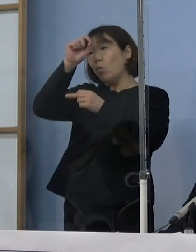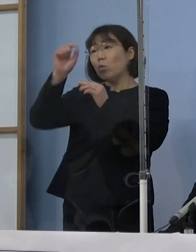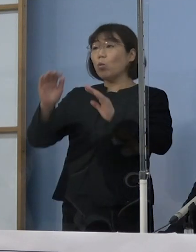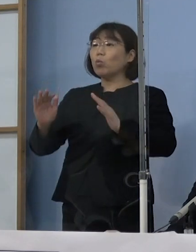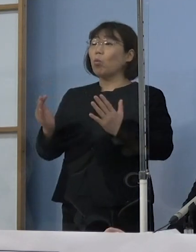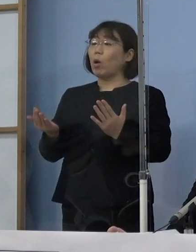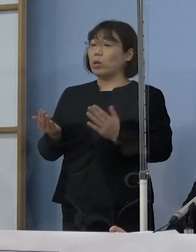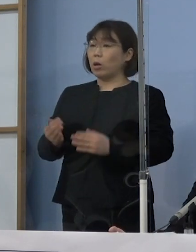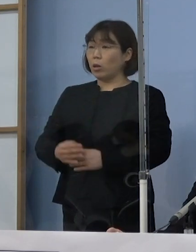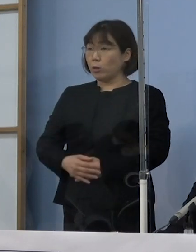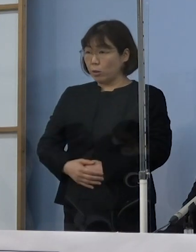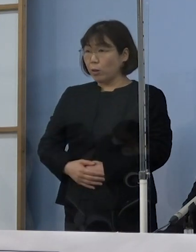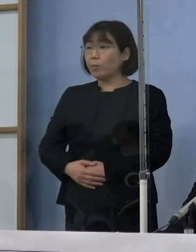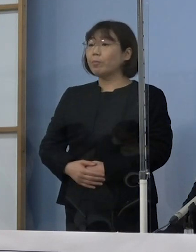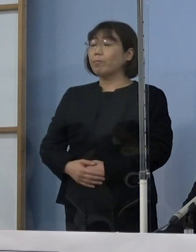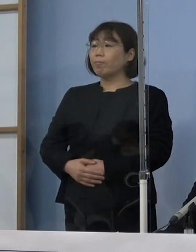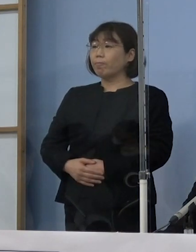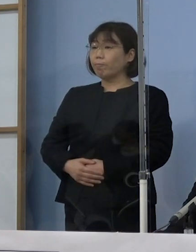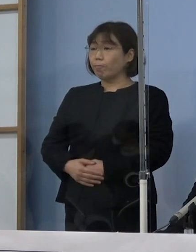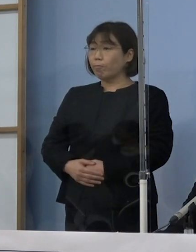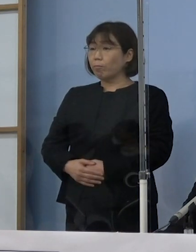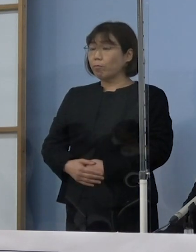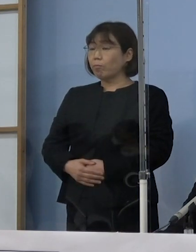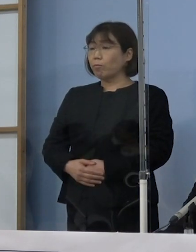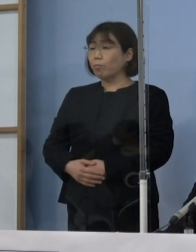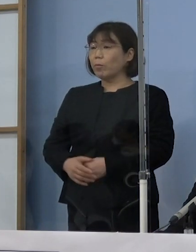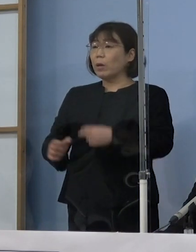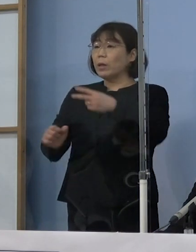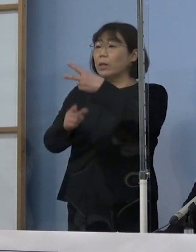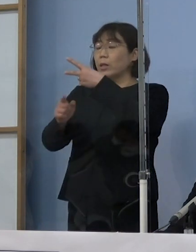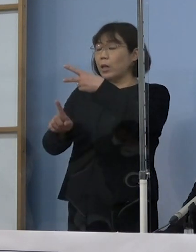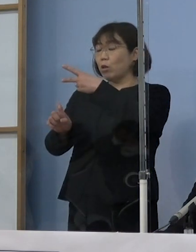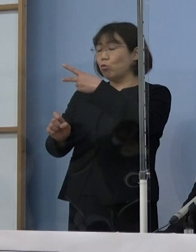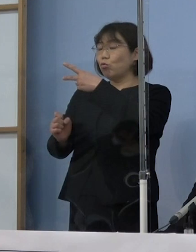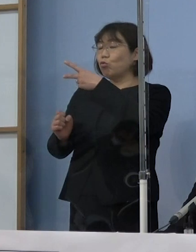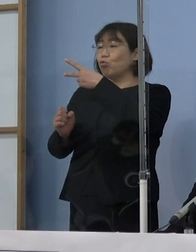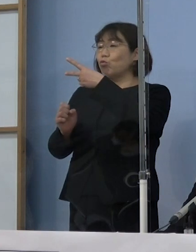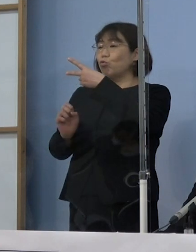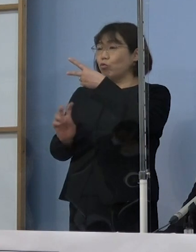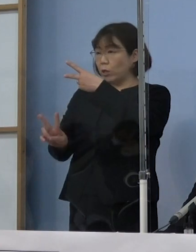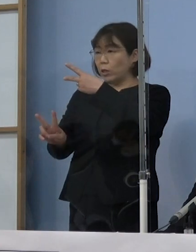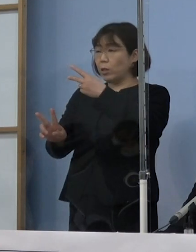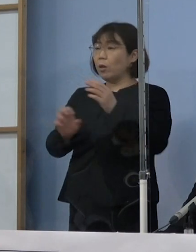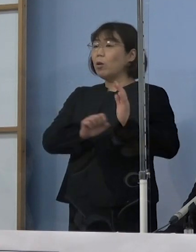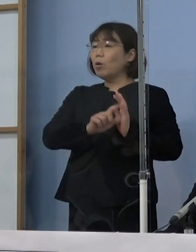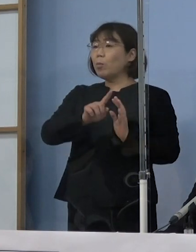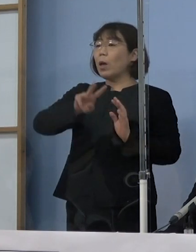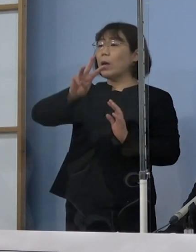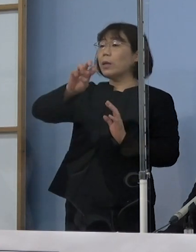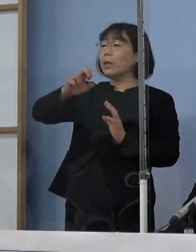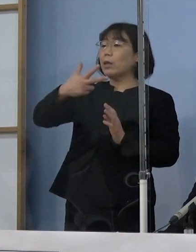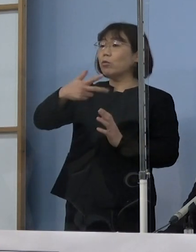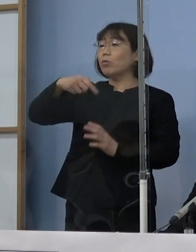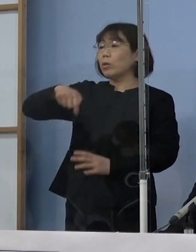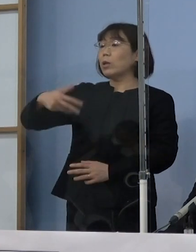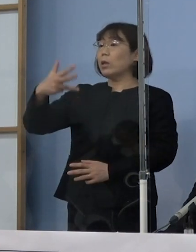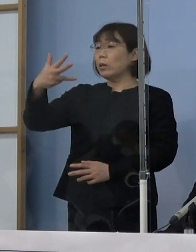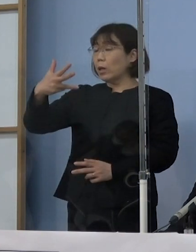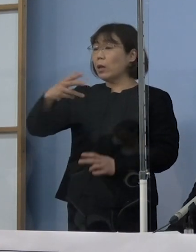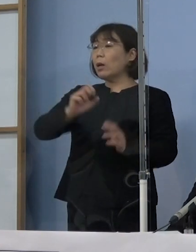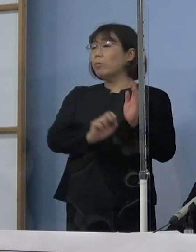ったということですが、2月12日に、37.8度の発